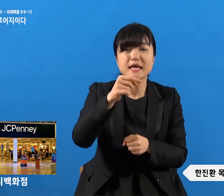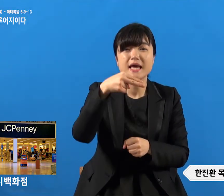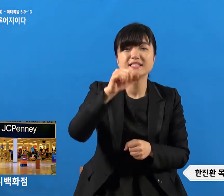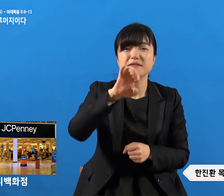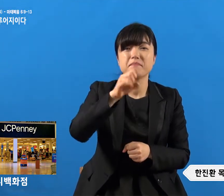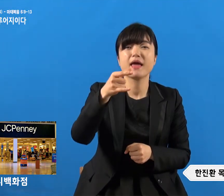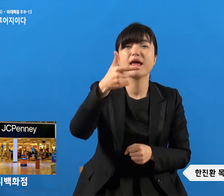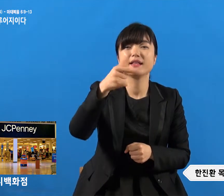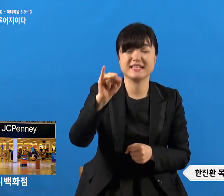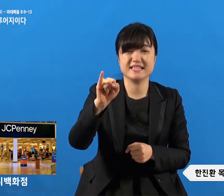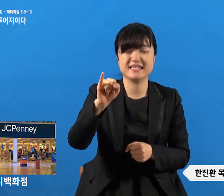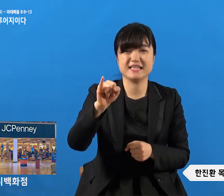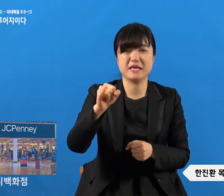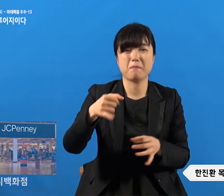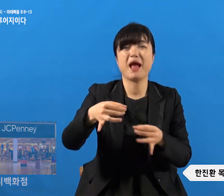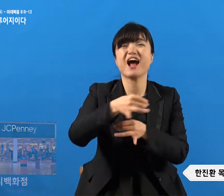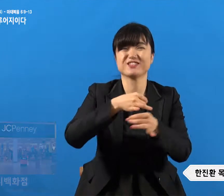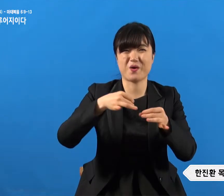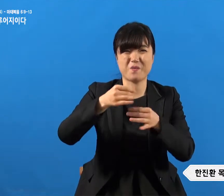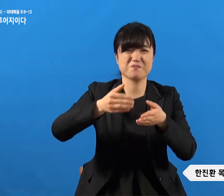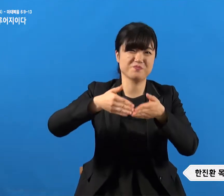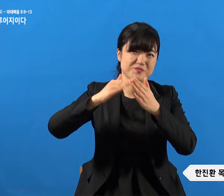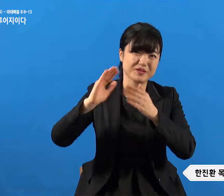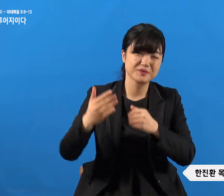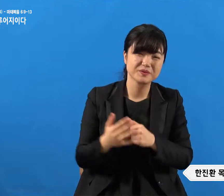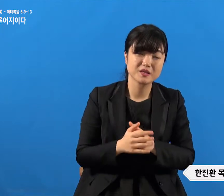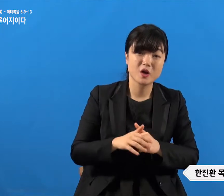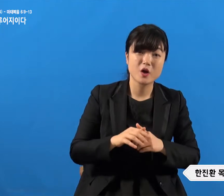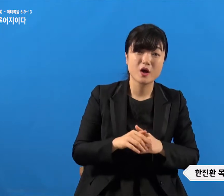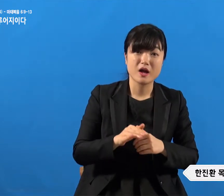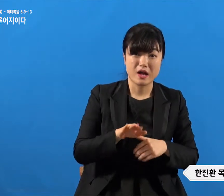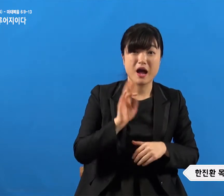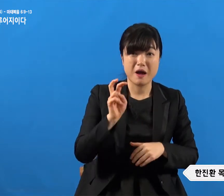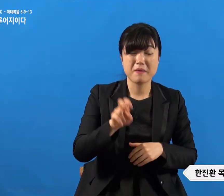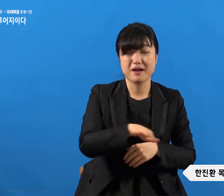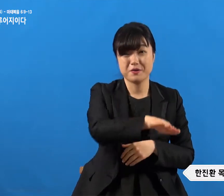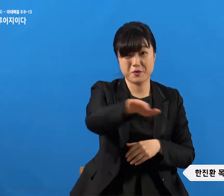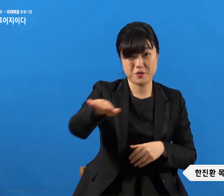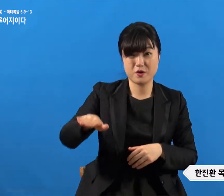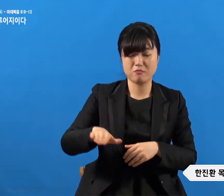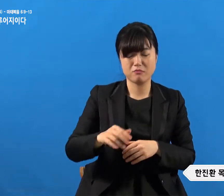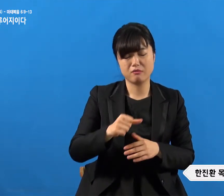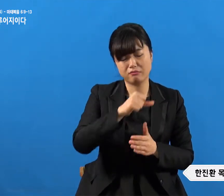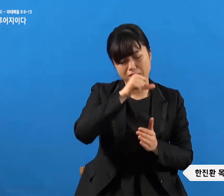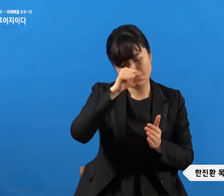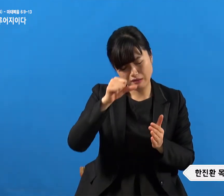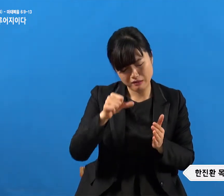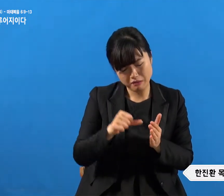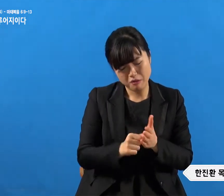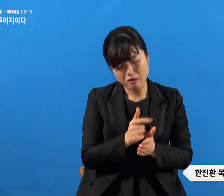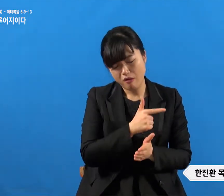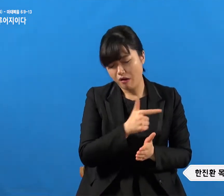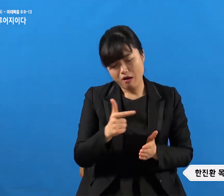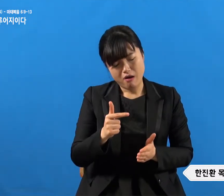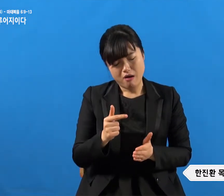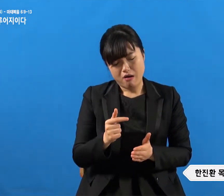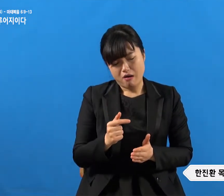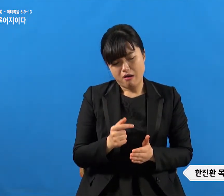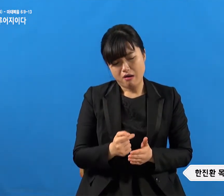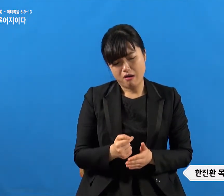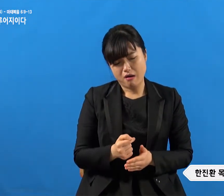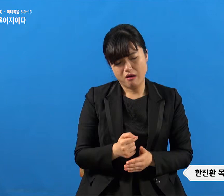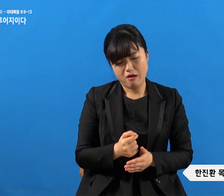어쩌면 지금 이 자리에도 내 인생이 이렇게 안 풀리는